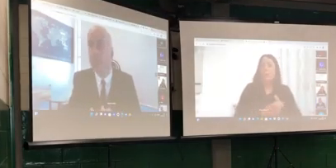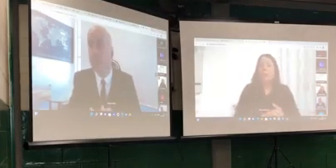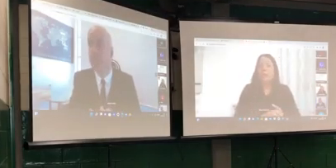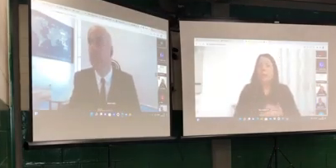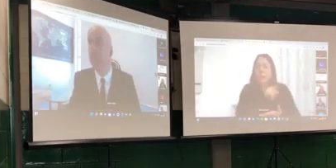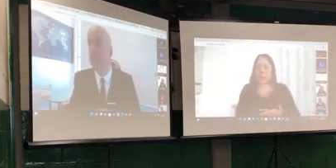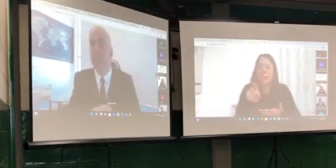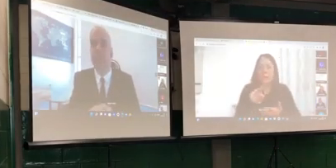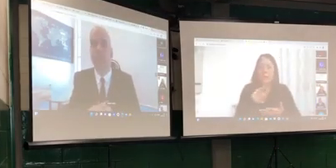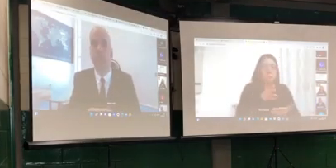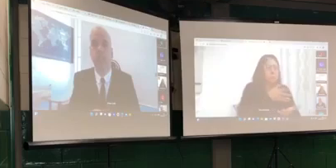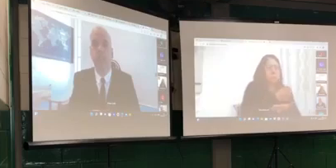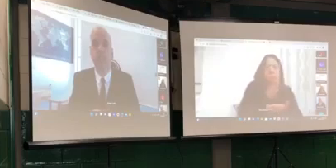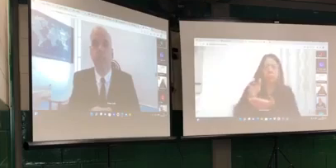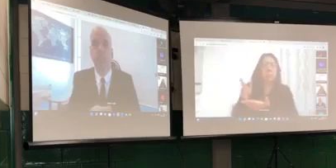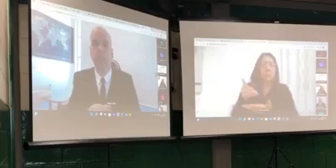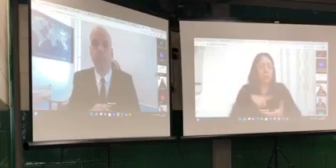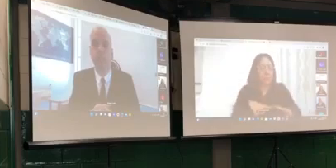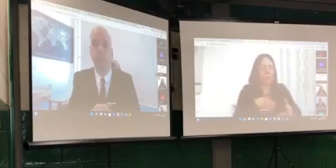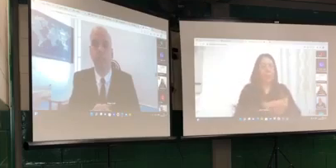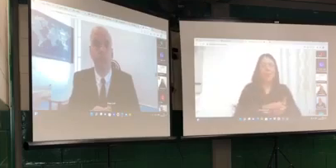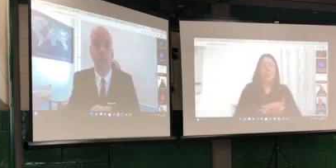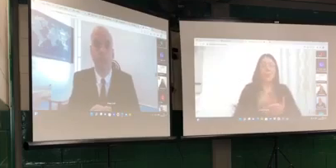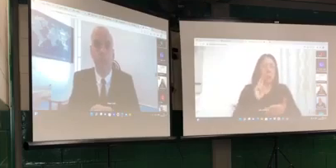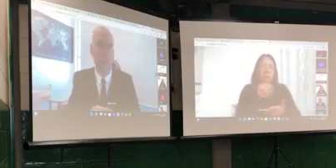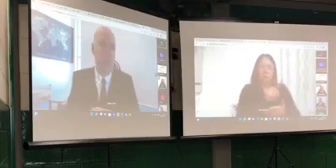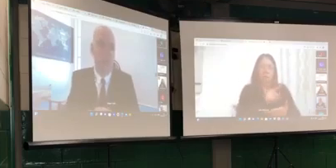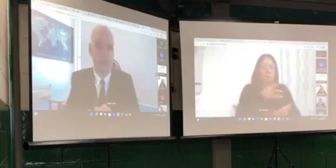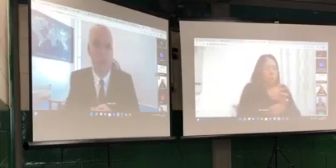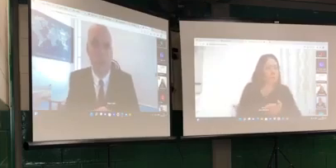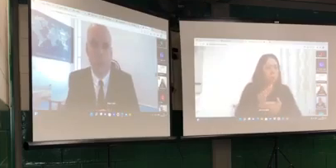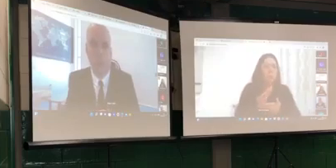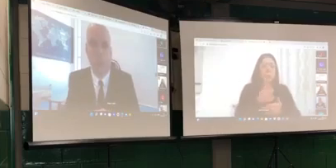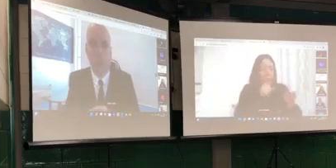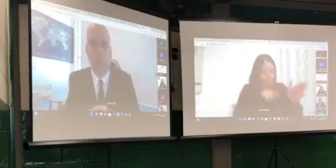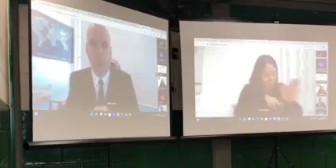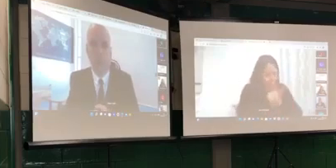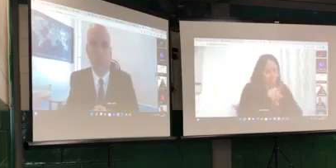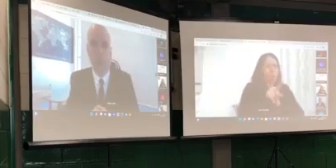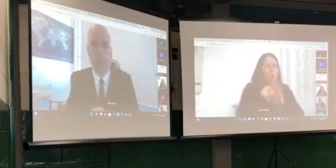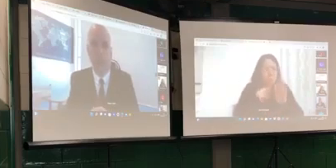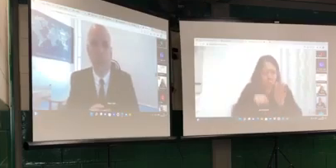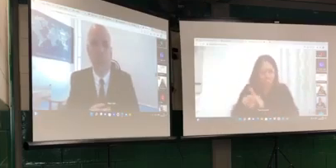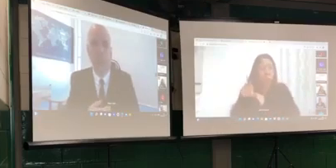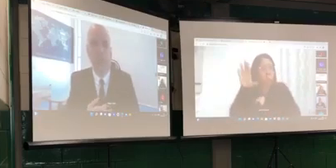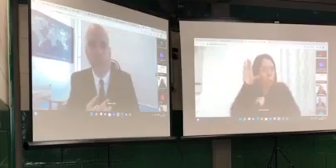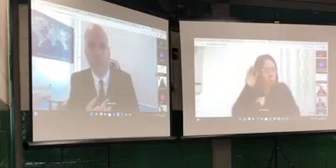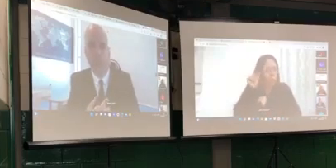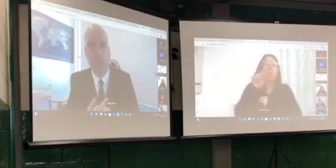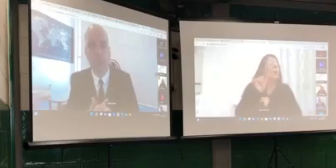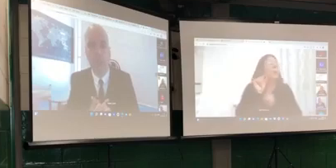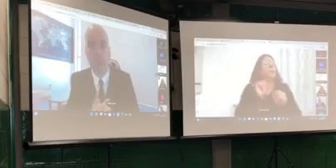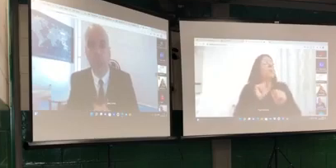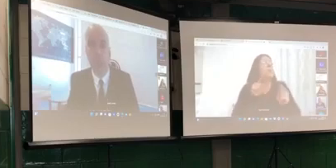Nessas andanças, assim, que eu vou indo, eu vou perguntando, né? Eu tenho muita curiosidade, assim, o que vocês estão fazendo? Tá?